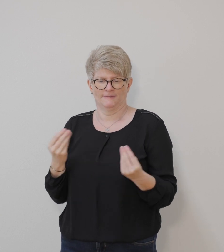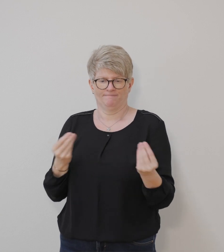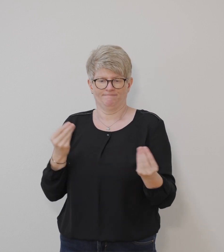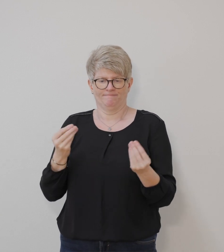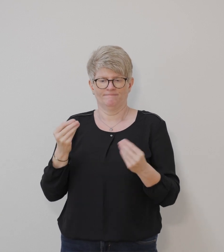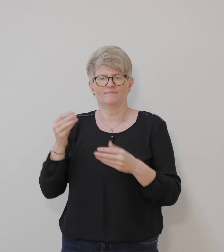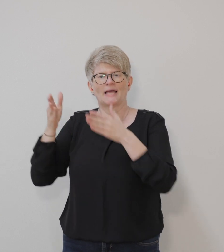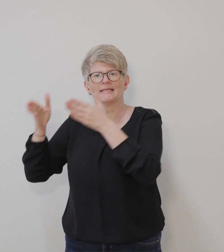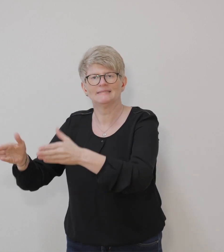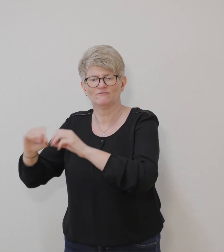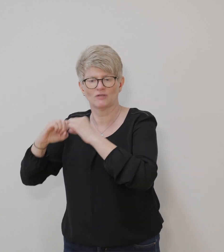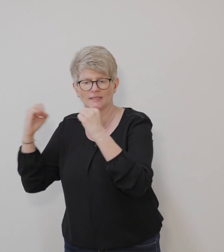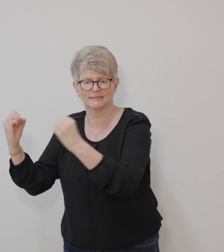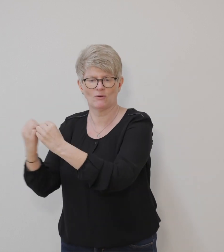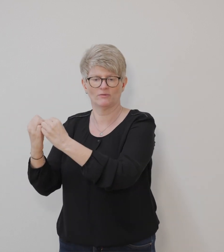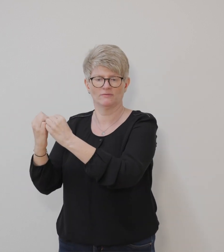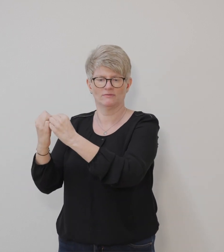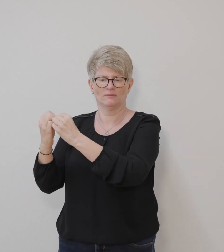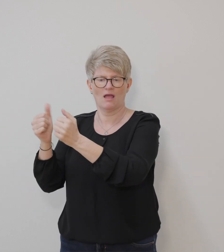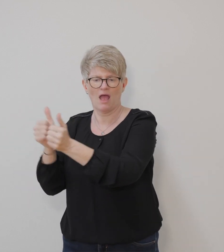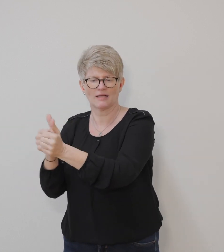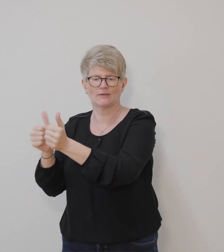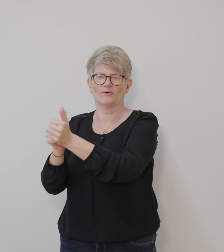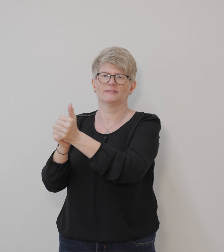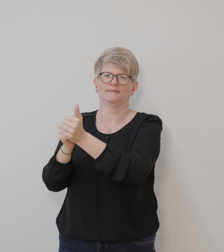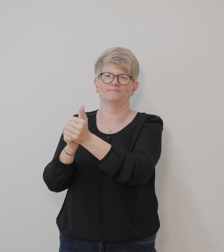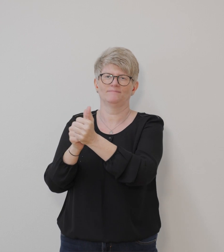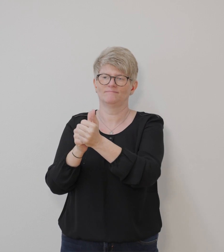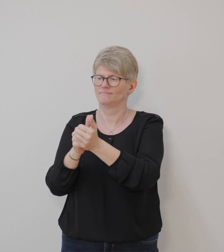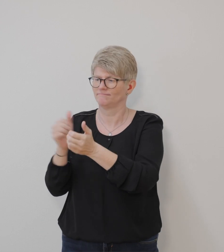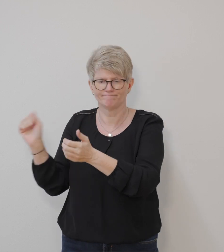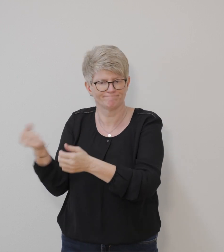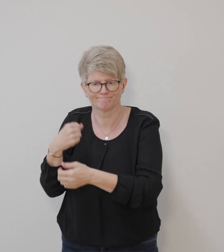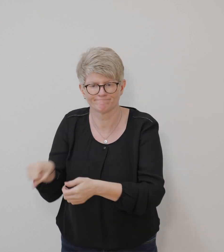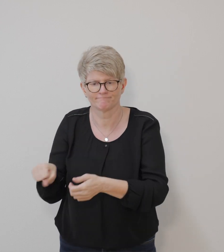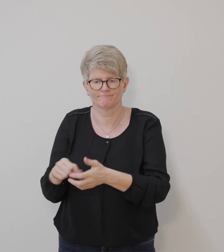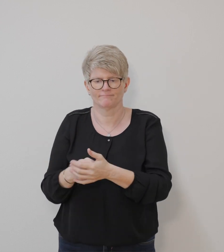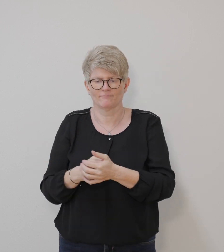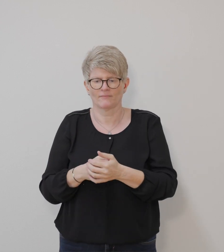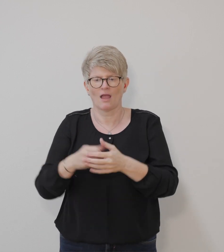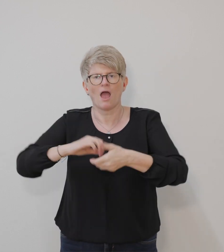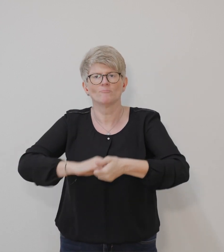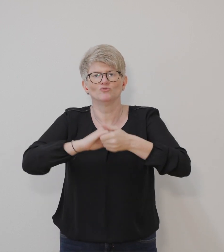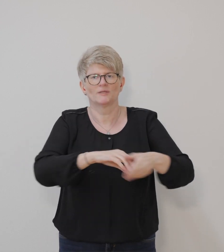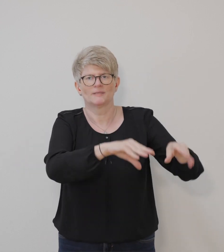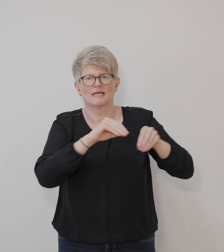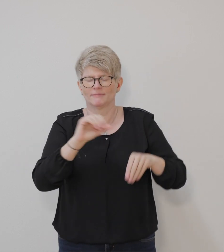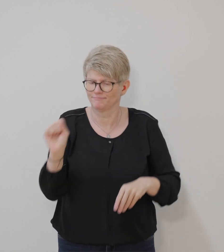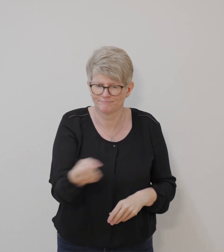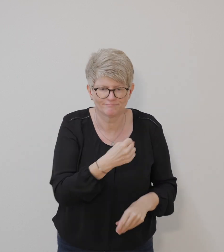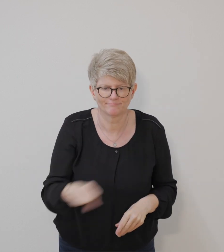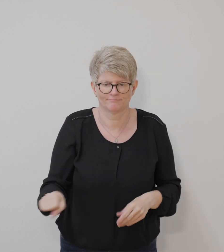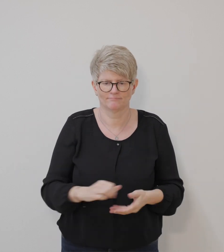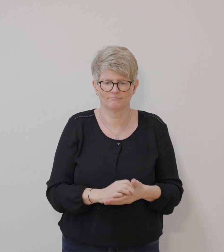sein. Kein Abschied, keine liebevolle Hand, kein Streicheln, kein vertrautes